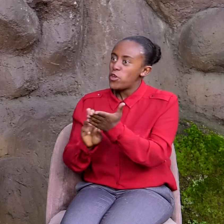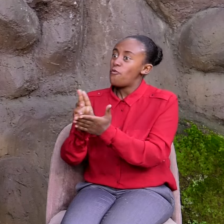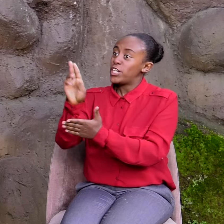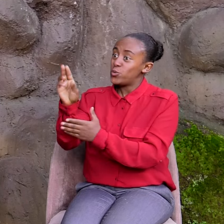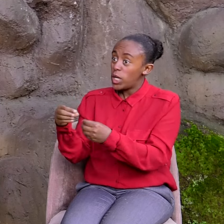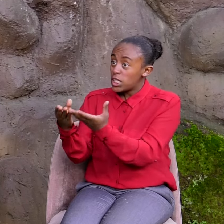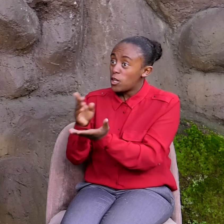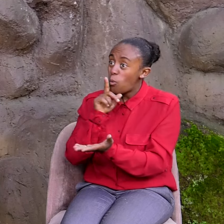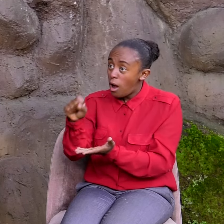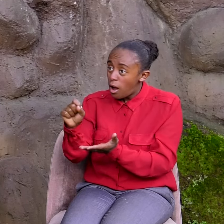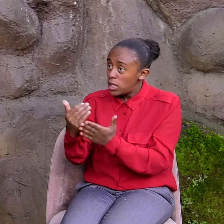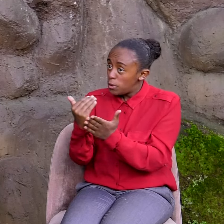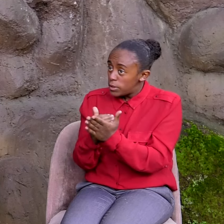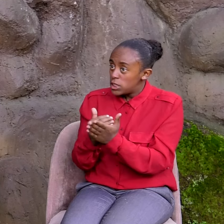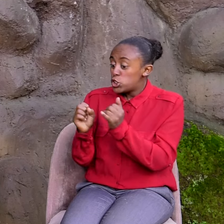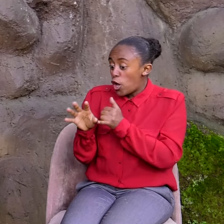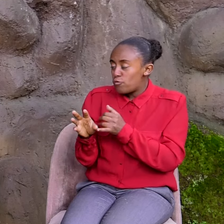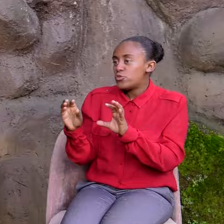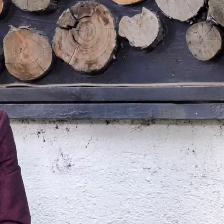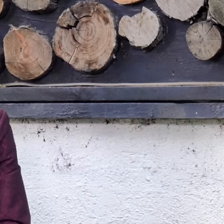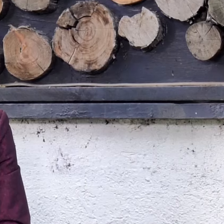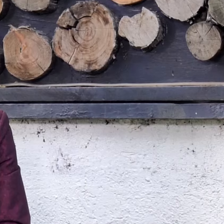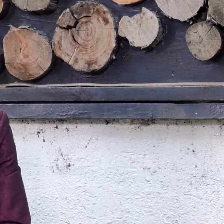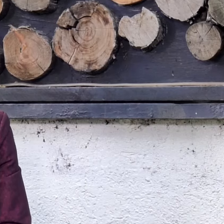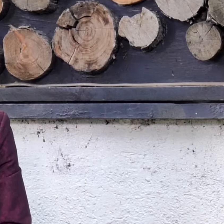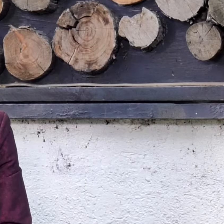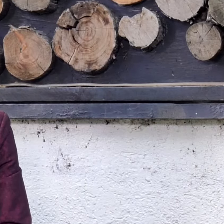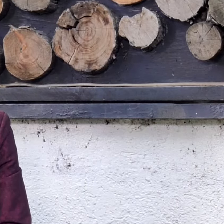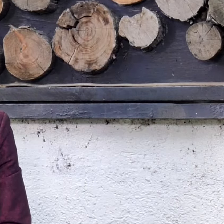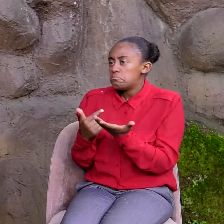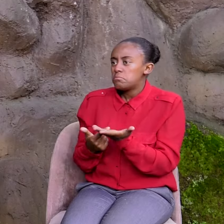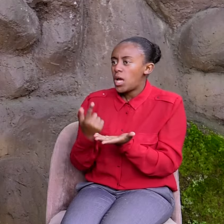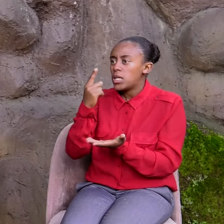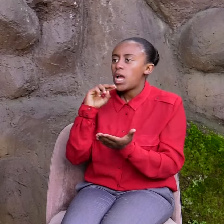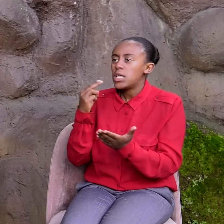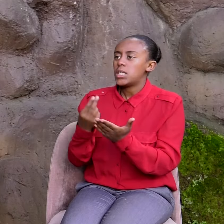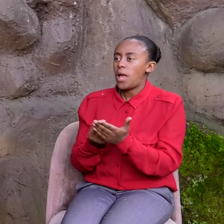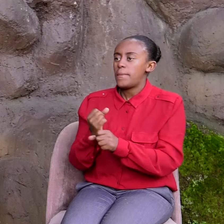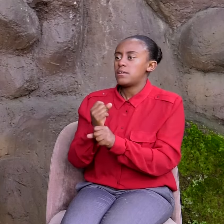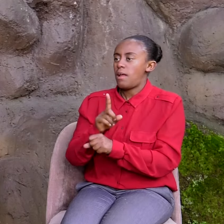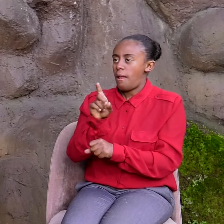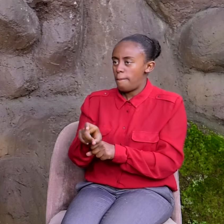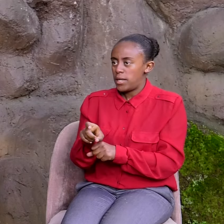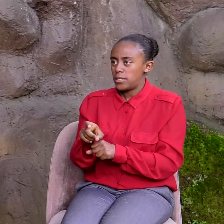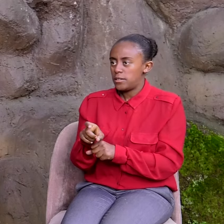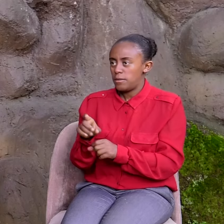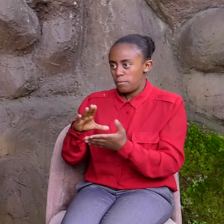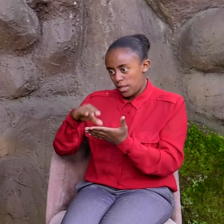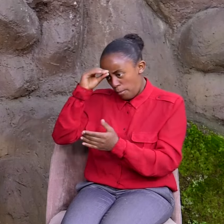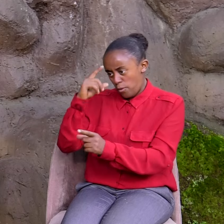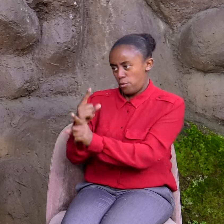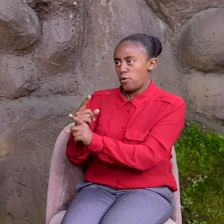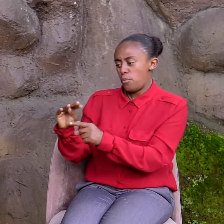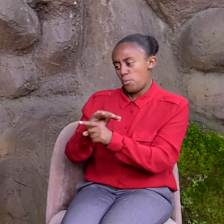እየሰጠው ነው አይደለ? የትምህርት አይነቱን ወይም የትምህርት ዘርፉን። ስለዚህ አንድ ጋዜጠኛ ደግሞ መስራት ያለበት በተማረው